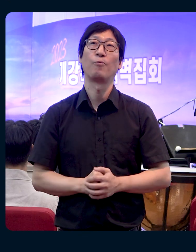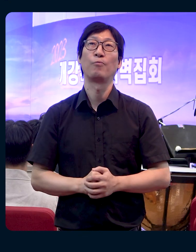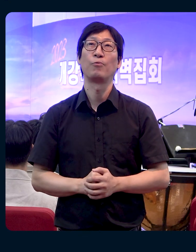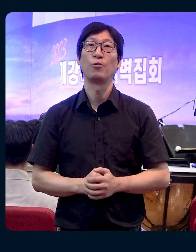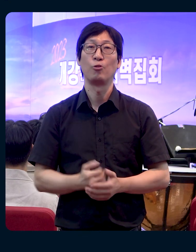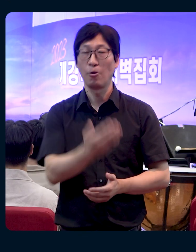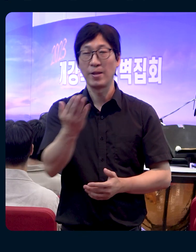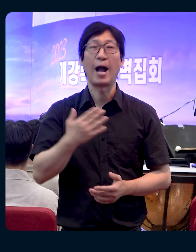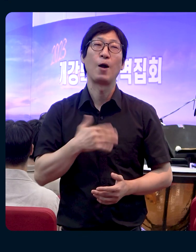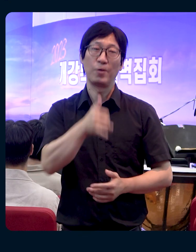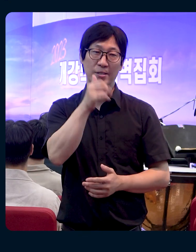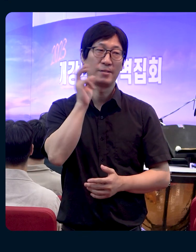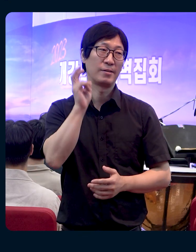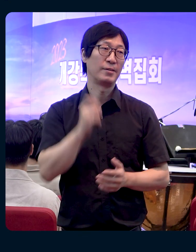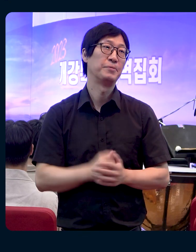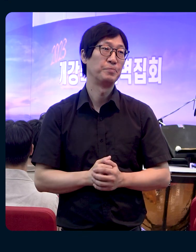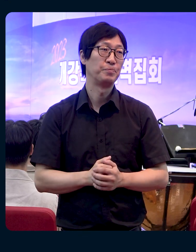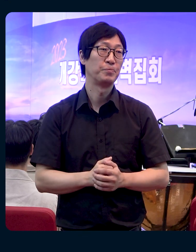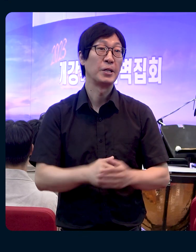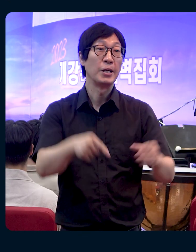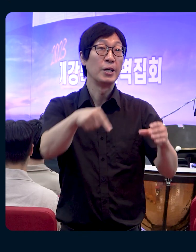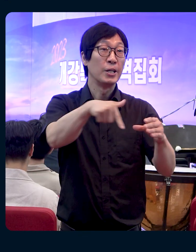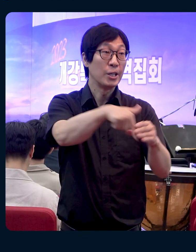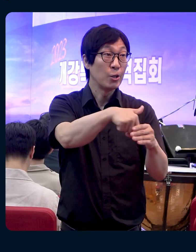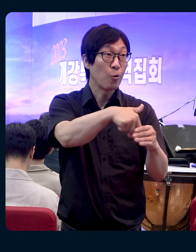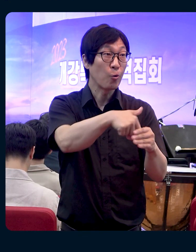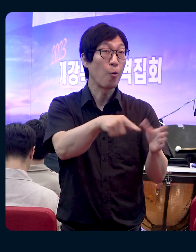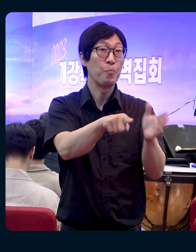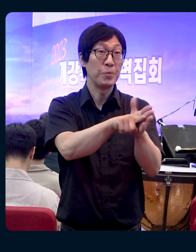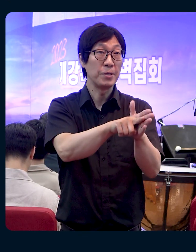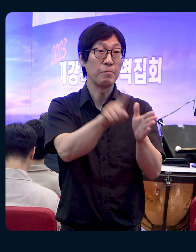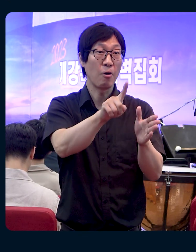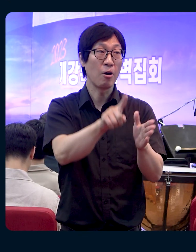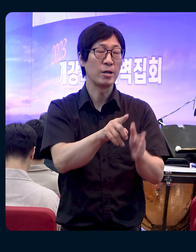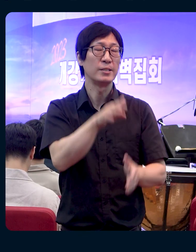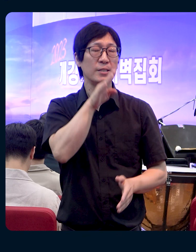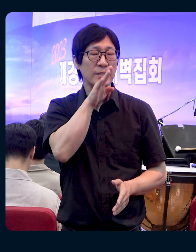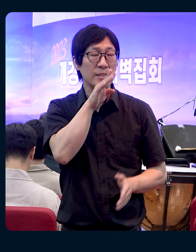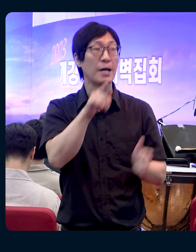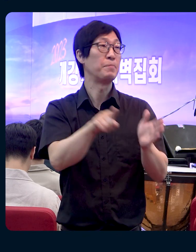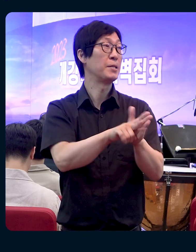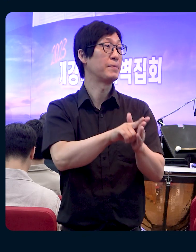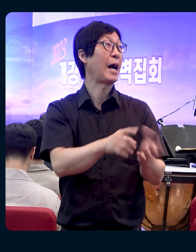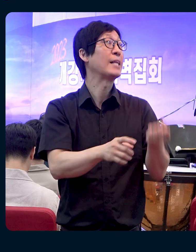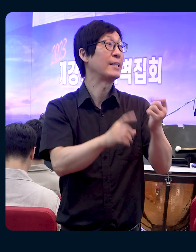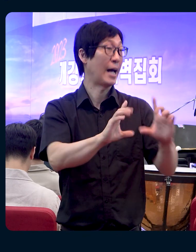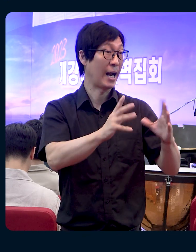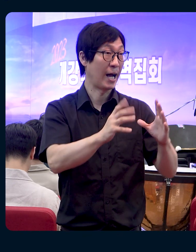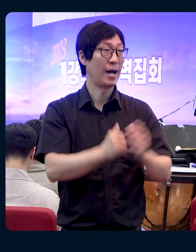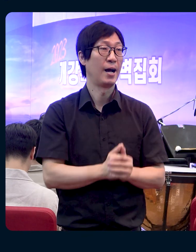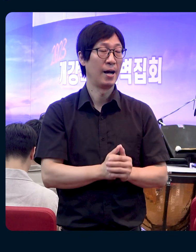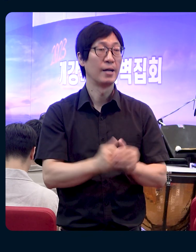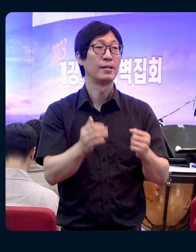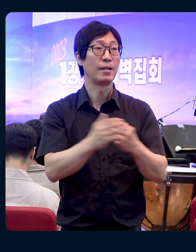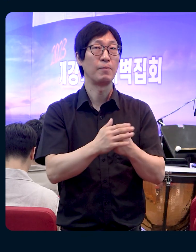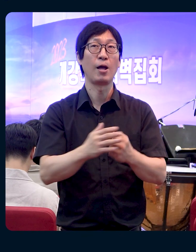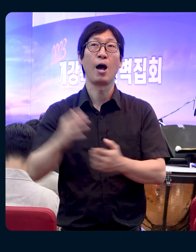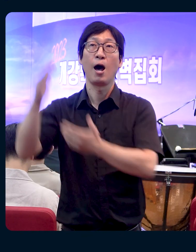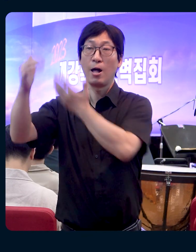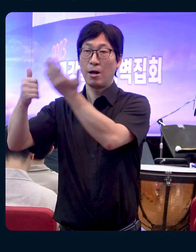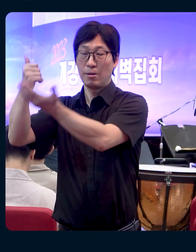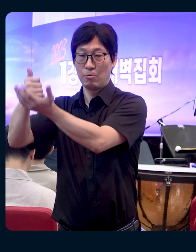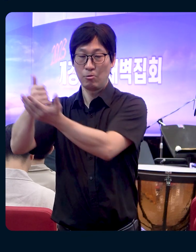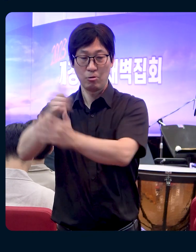많이 들으셨겠지만 기독교의 신앙이, 우리의 신앙이 참 신앙이고, 그러니까 하나님께서 좀 하나님